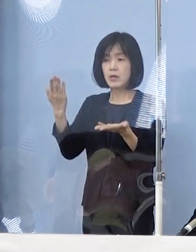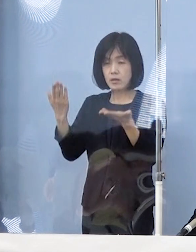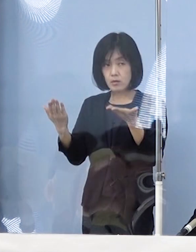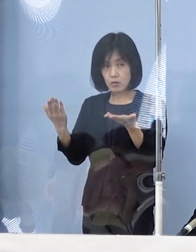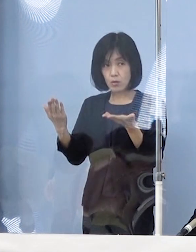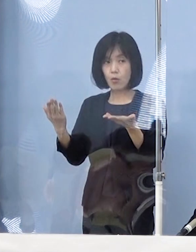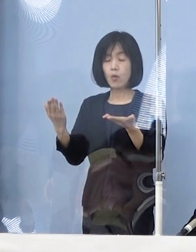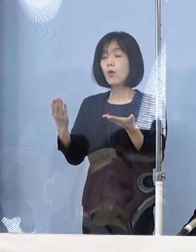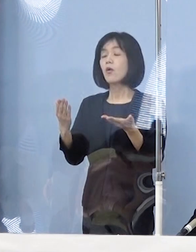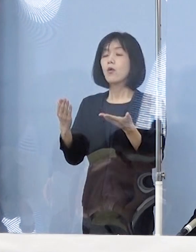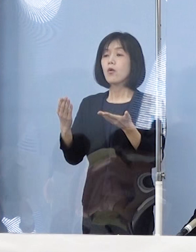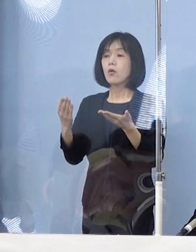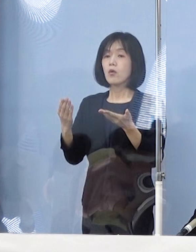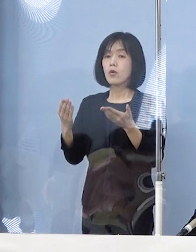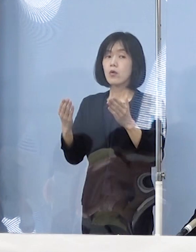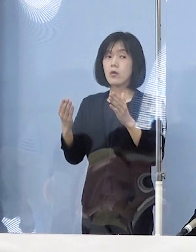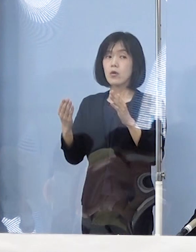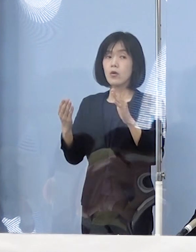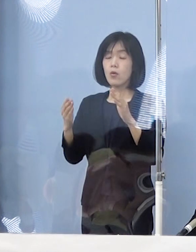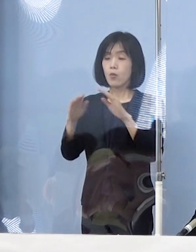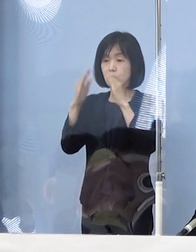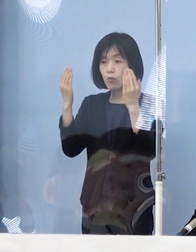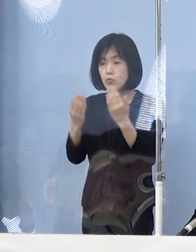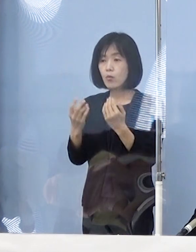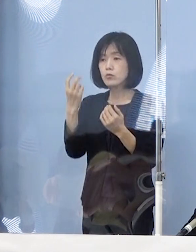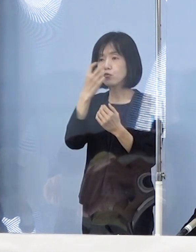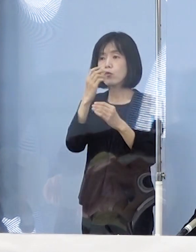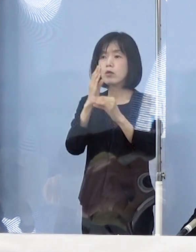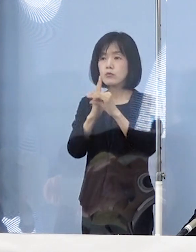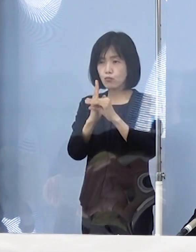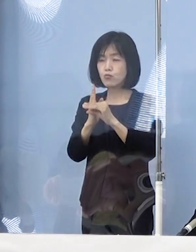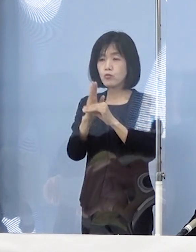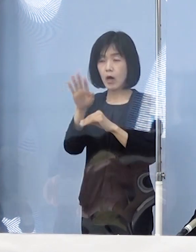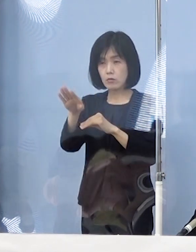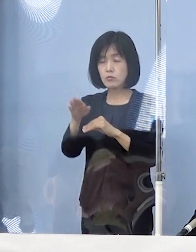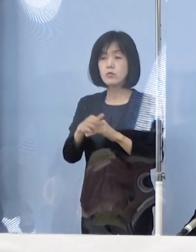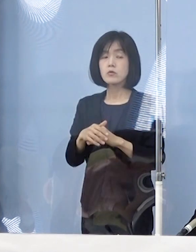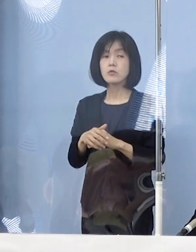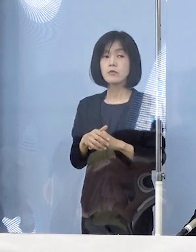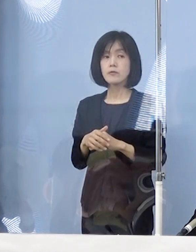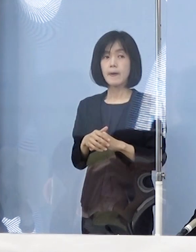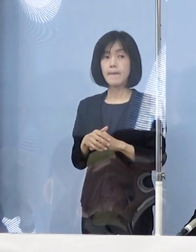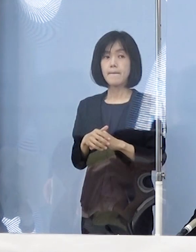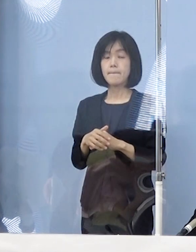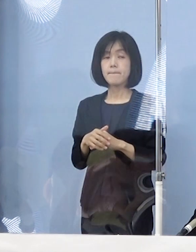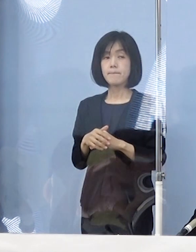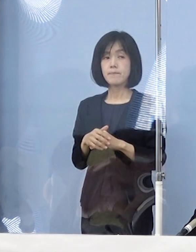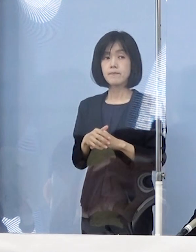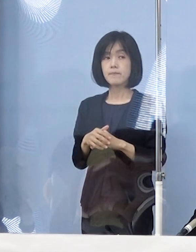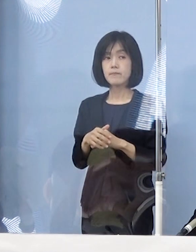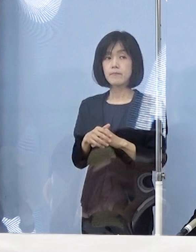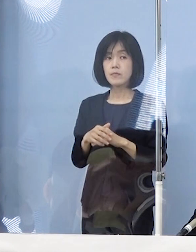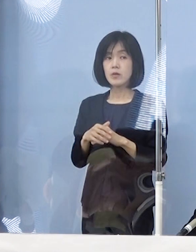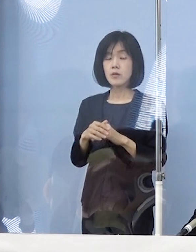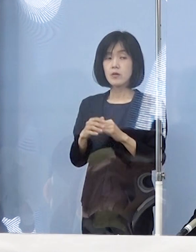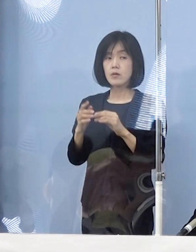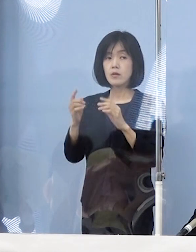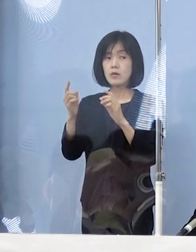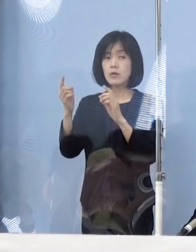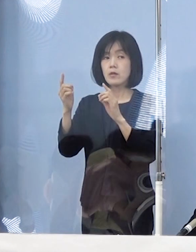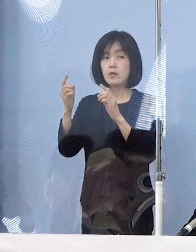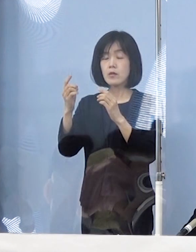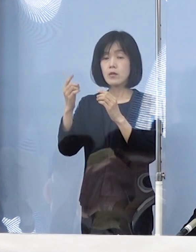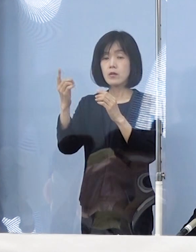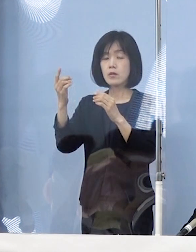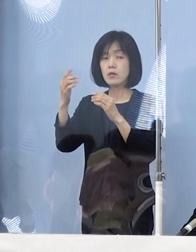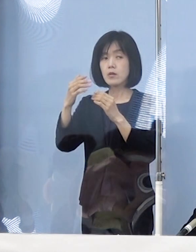人ぐらい多い、36大半の方が調査中となっていると思うんですけれども、はい、要するにその行政検査の対象外で、民間で自主的